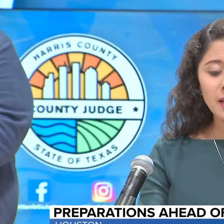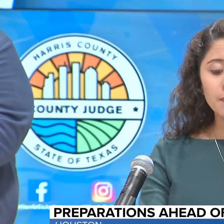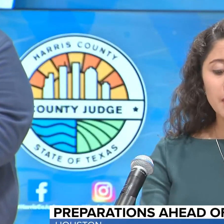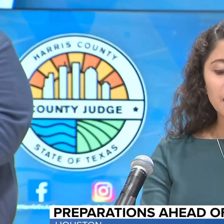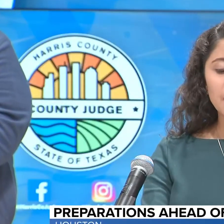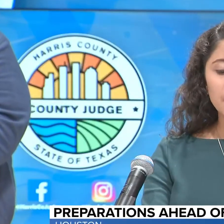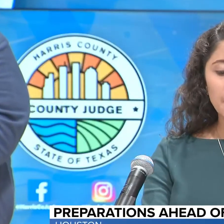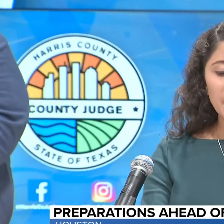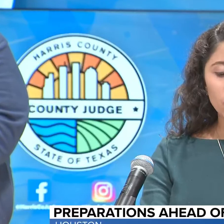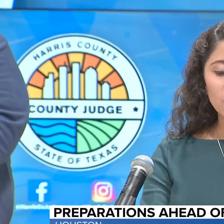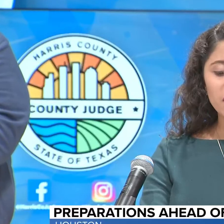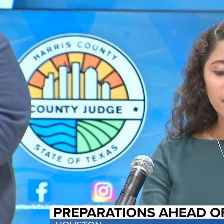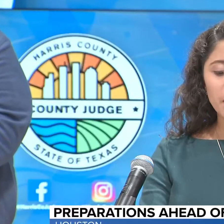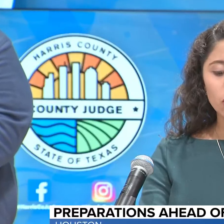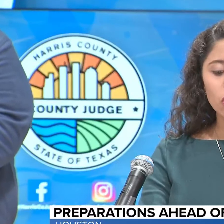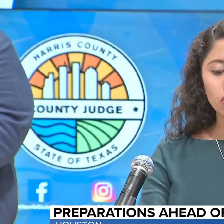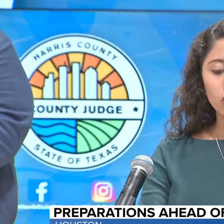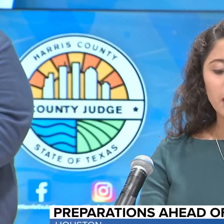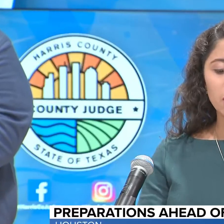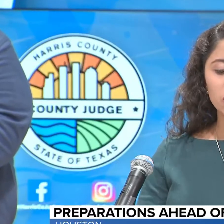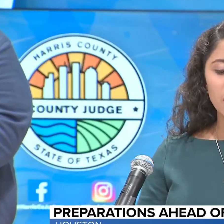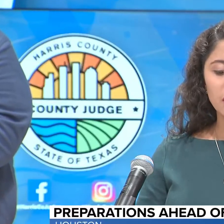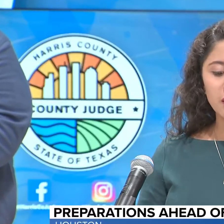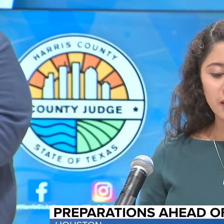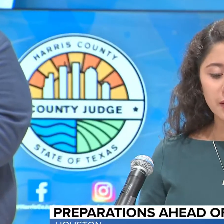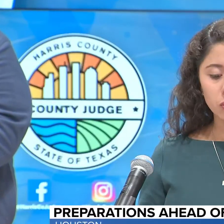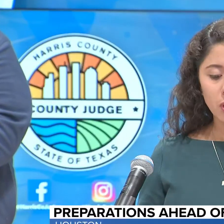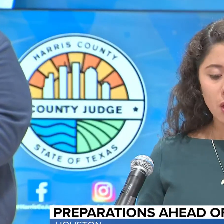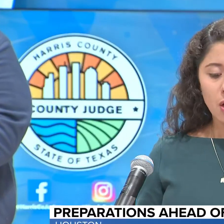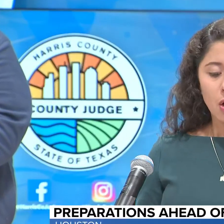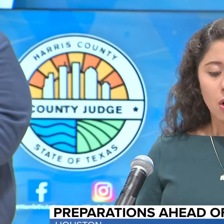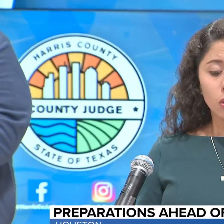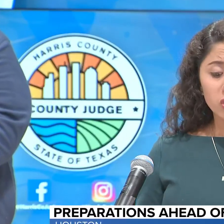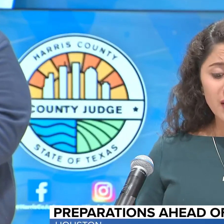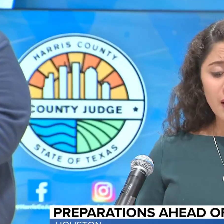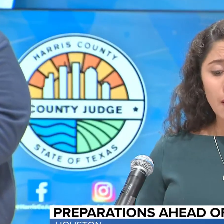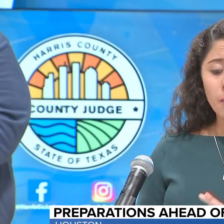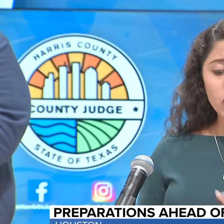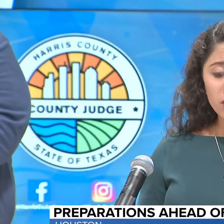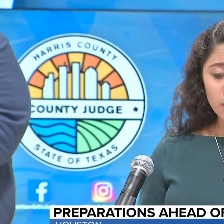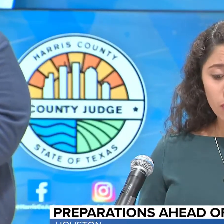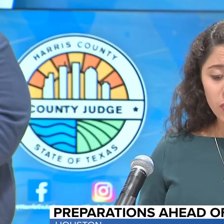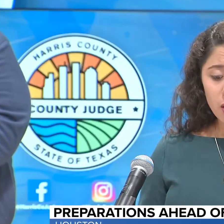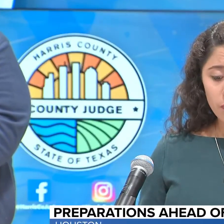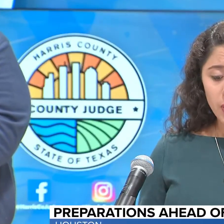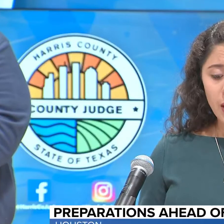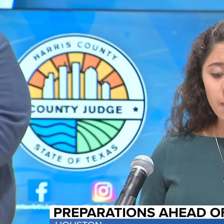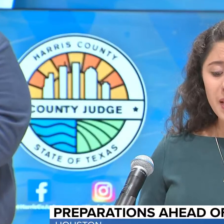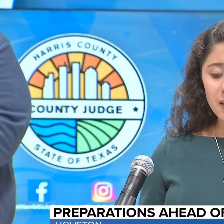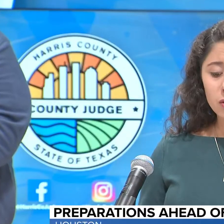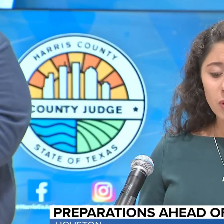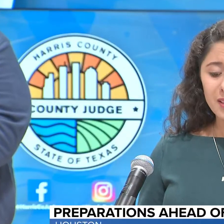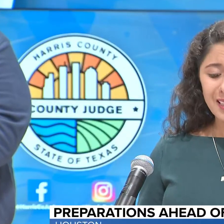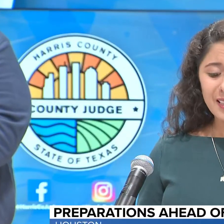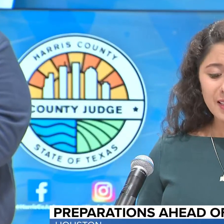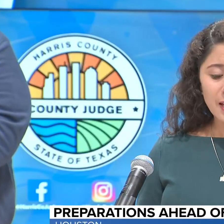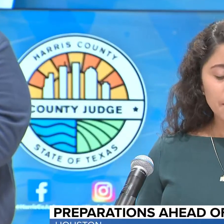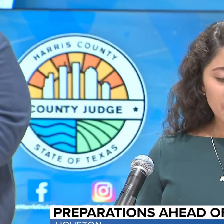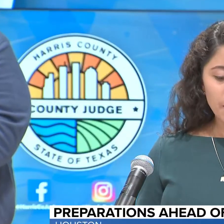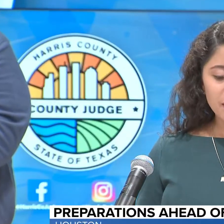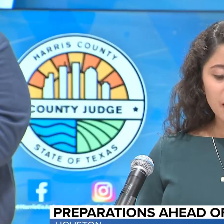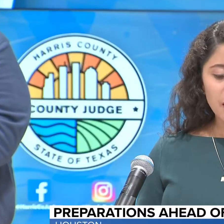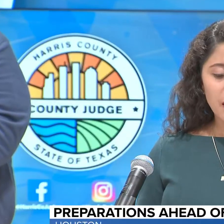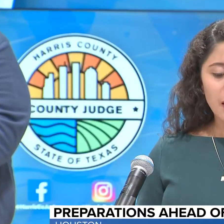Grados Fahrenheit entre menos 10 y menos 2 grados centígrados. O sea, muchísimo frío. El viernes durante el